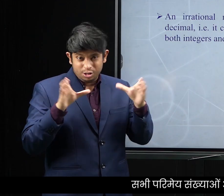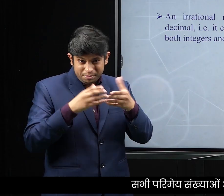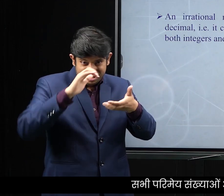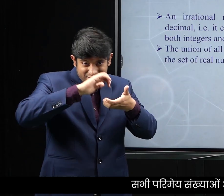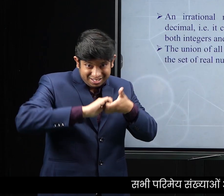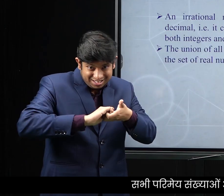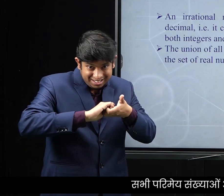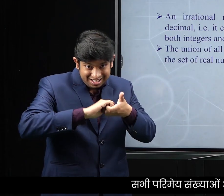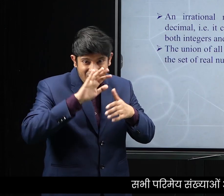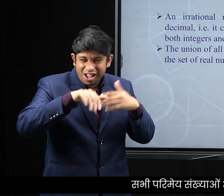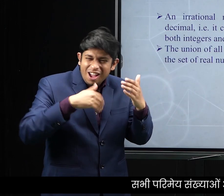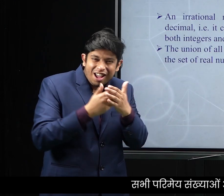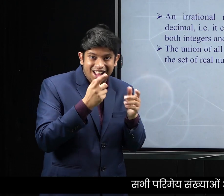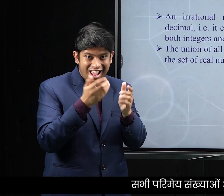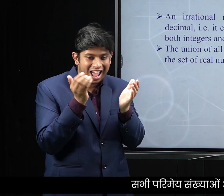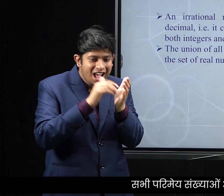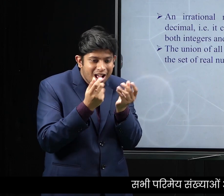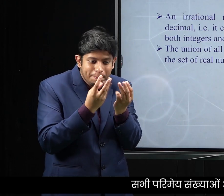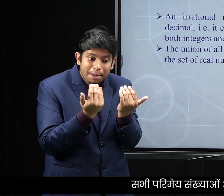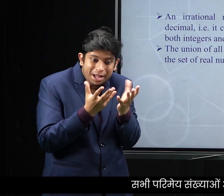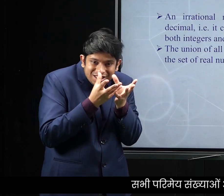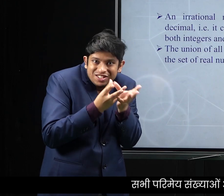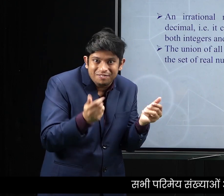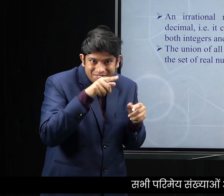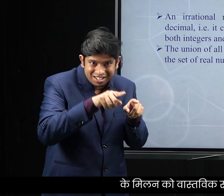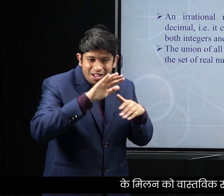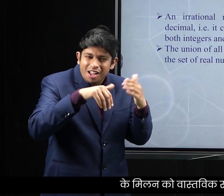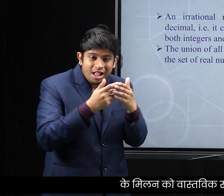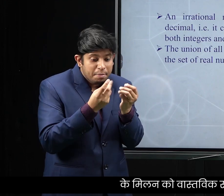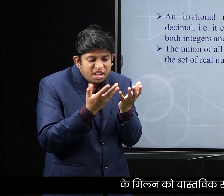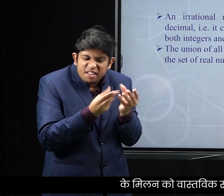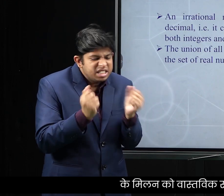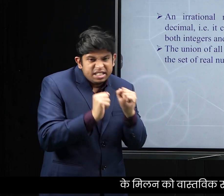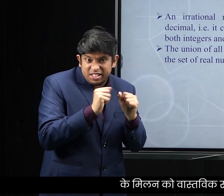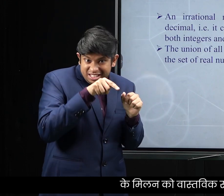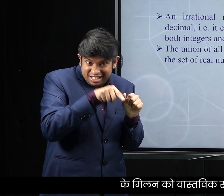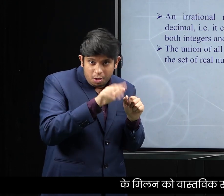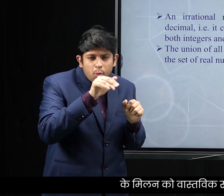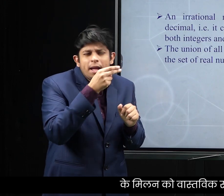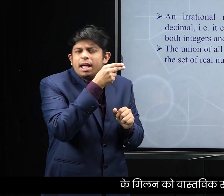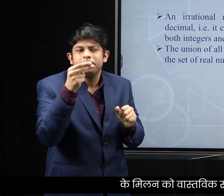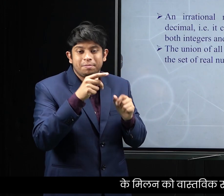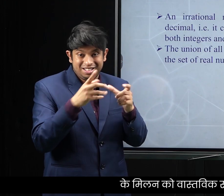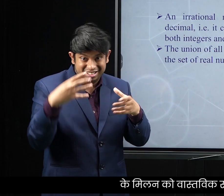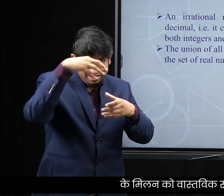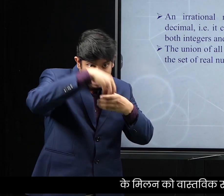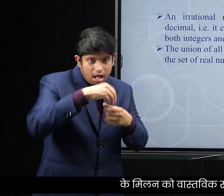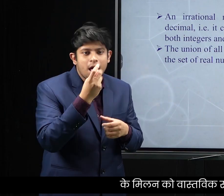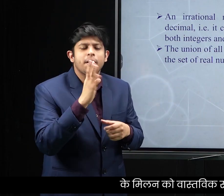सभी परिमेय संख्याओं और सभी अपरिमेय संख्याओं के मिलने को वास्तविक संख्याओं का समूह कहा जाता है।